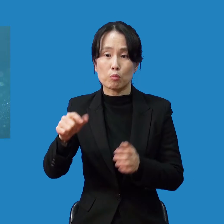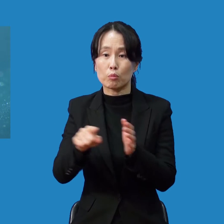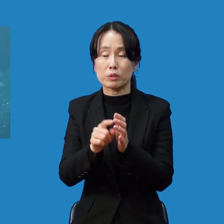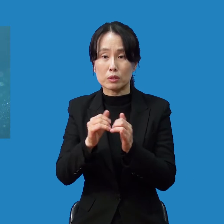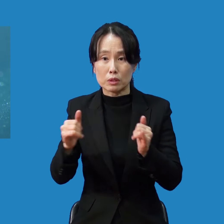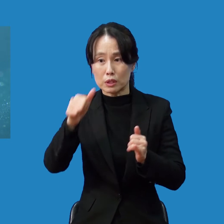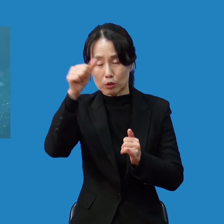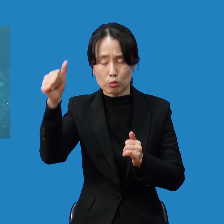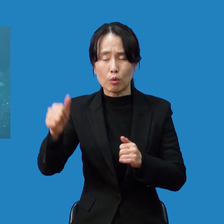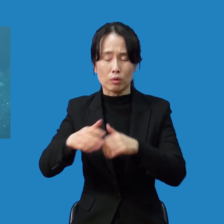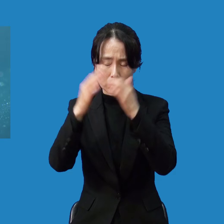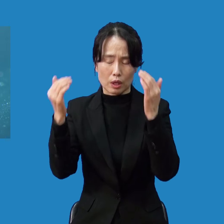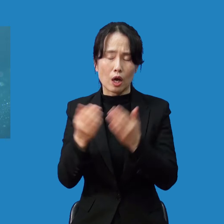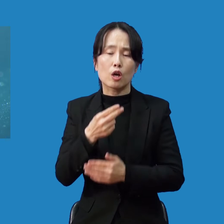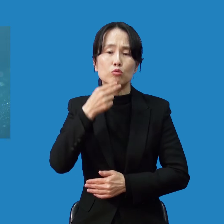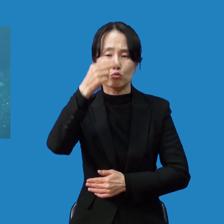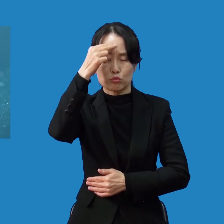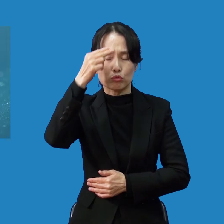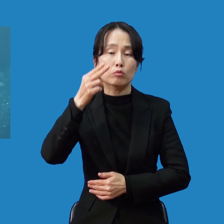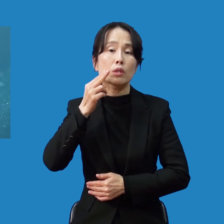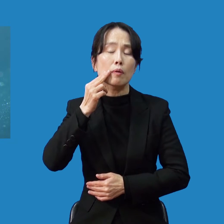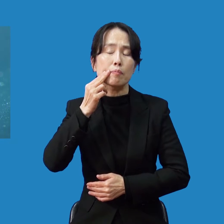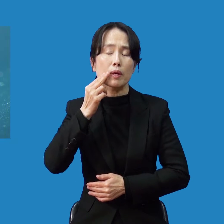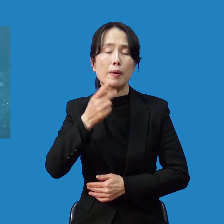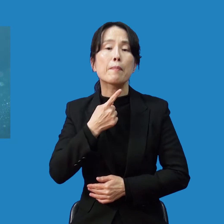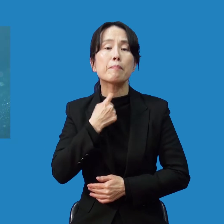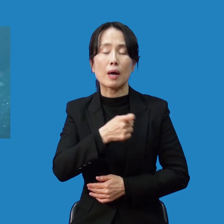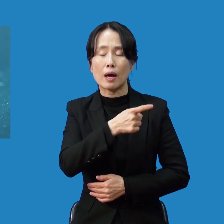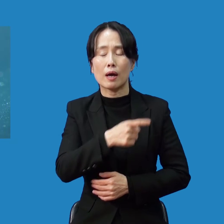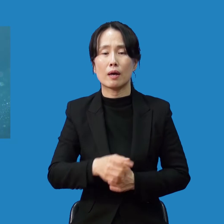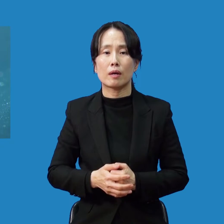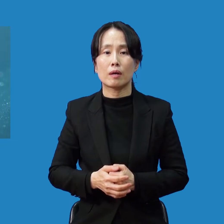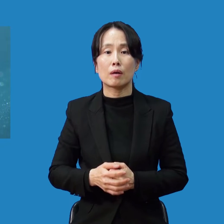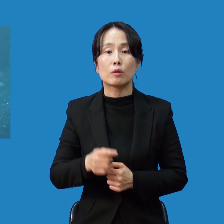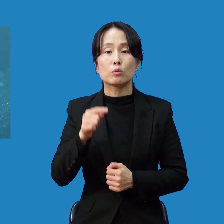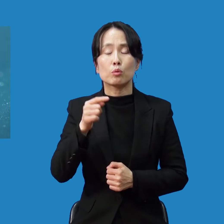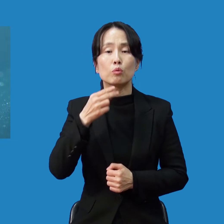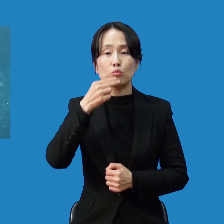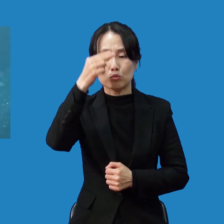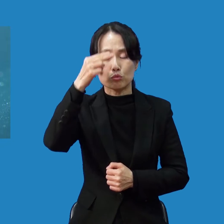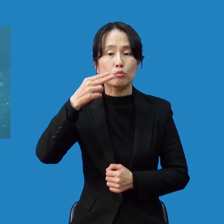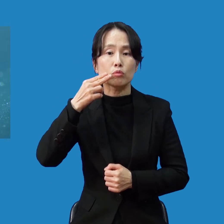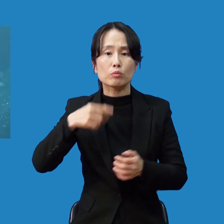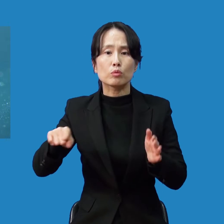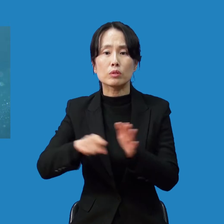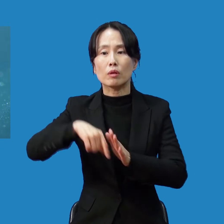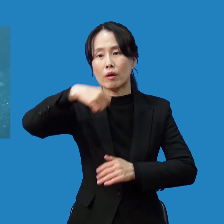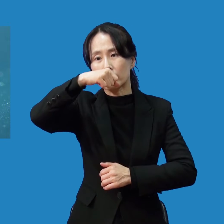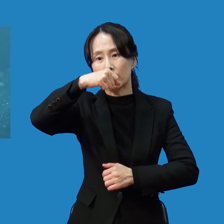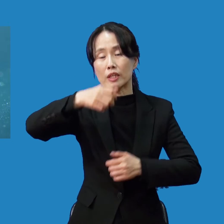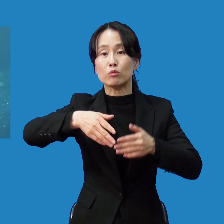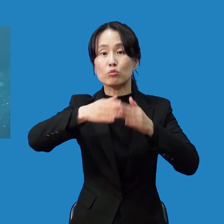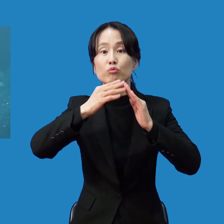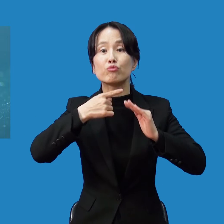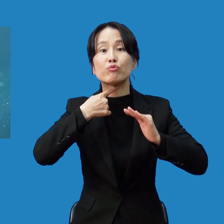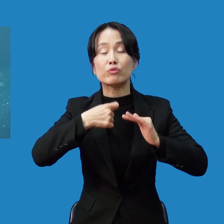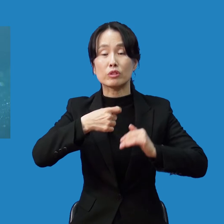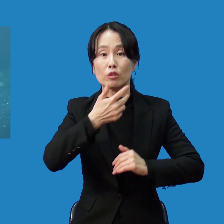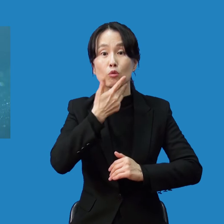했습니다. 심지어는 그런 것을 위해서 예산 항목까지 세워놓았습니다. 예를